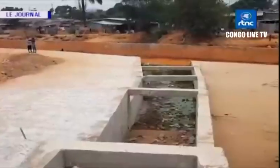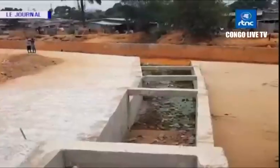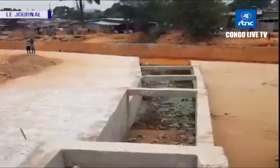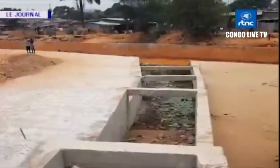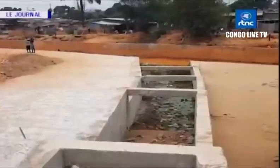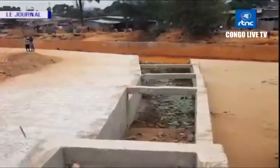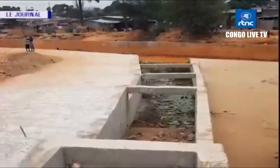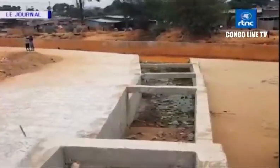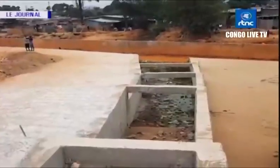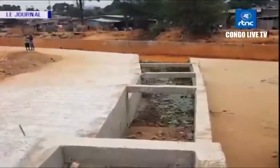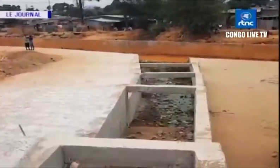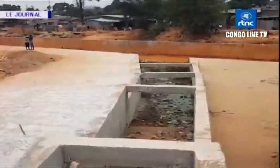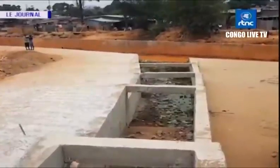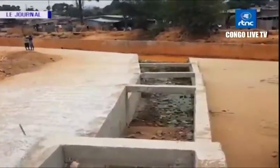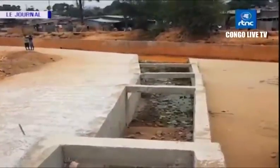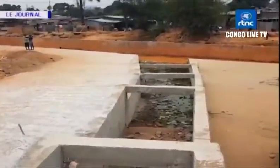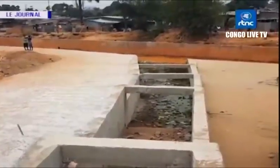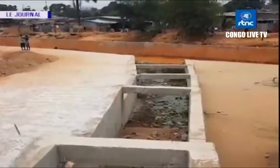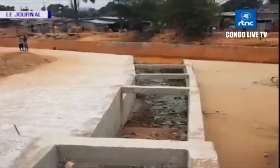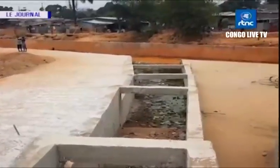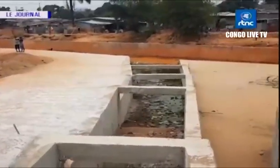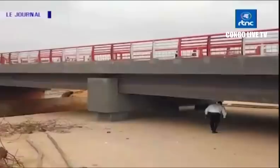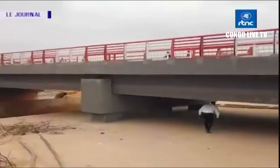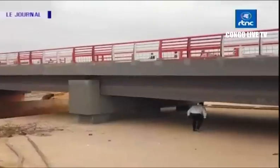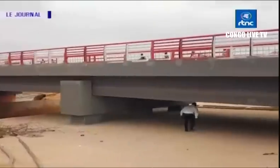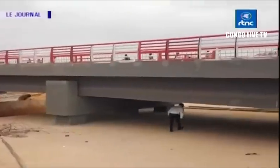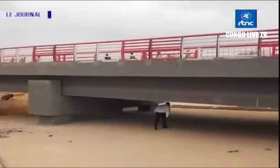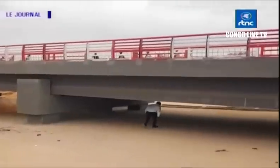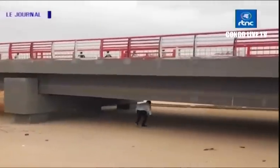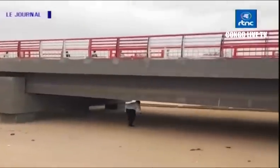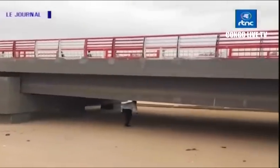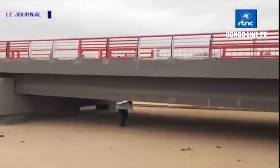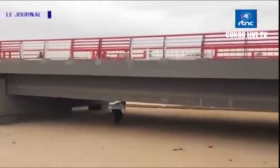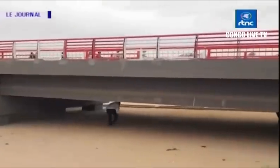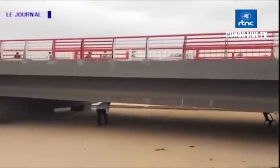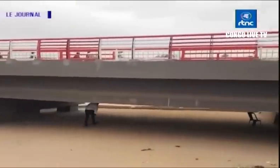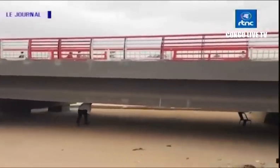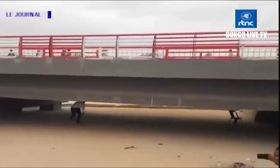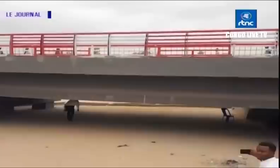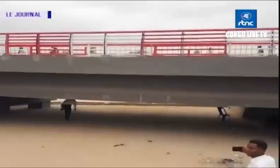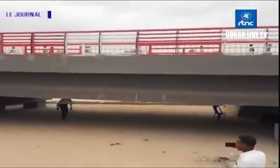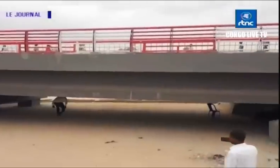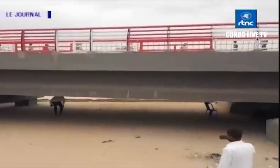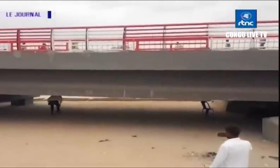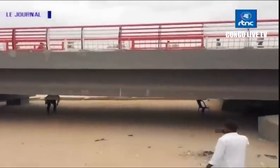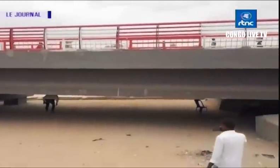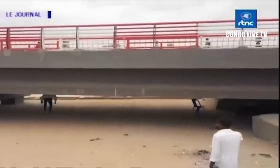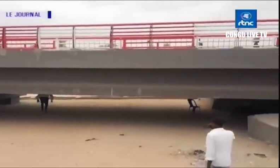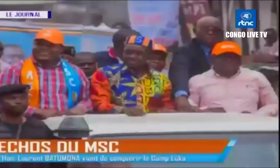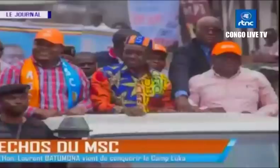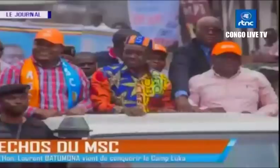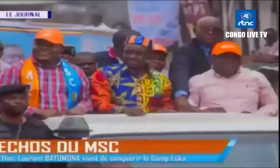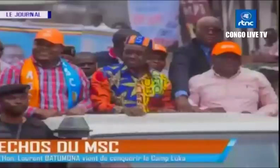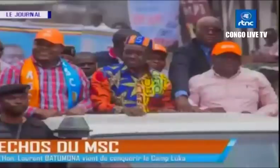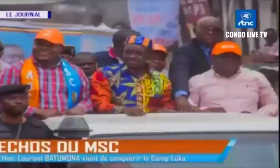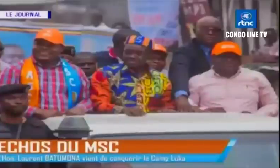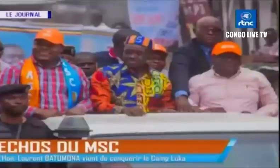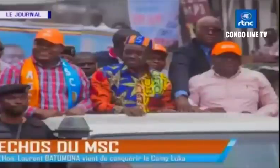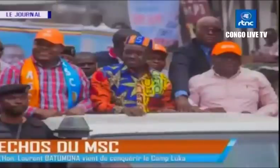du terroir, Daniel Mbuya Mukiewa, du MSC, parti politique cher à Laurent Batumona, confiant quant à la résolution